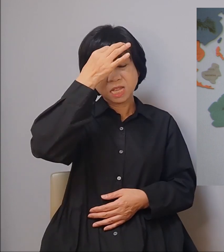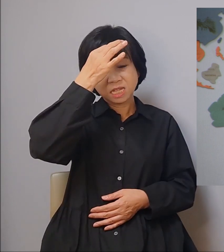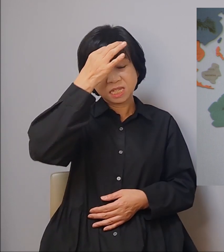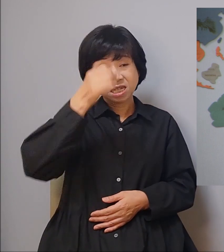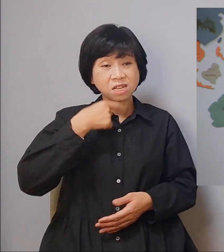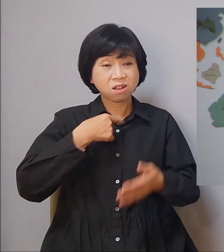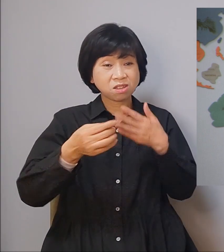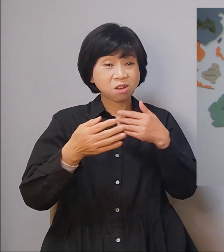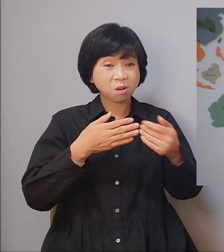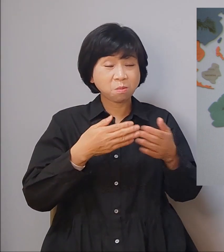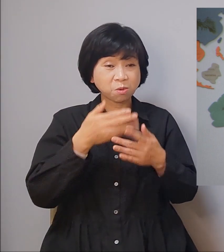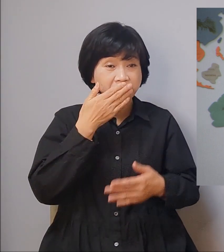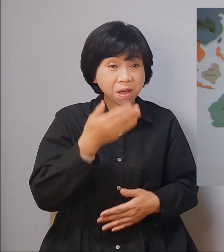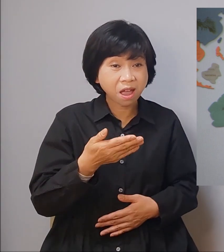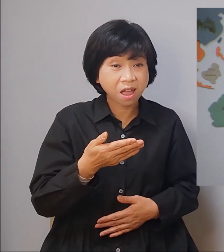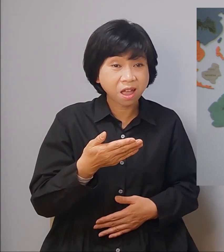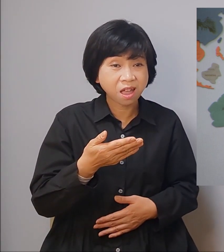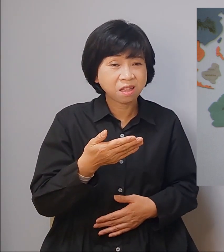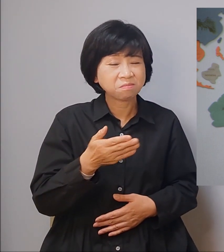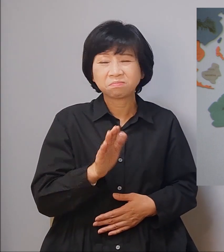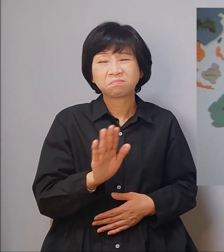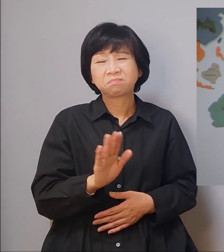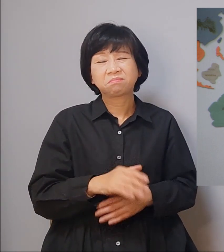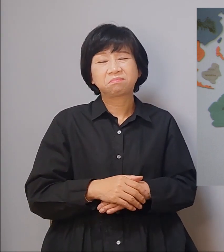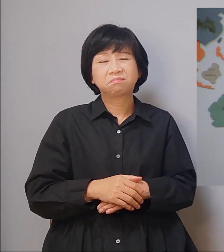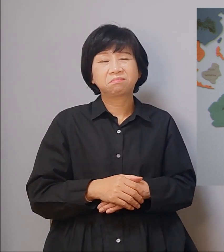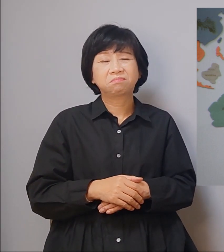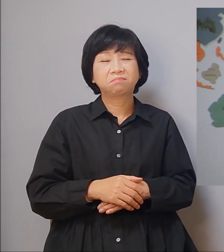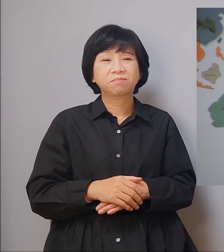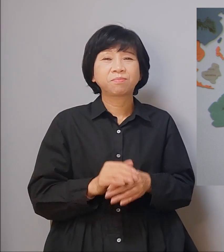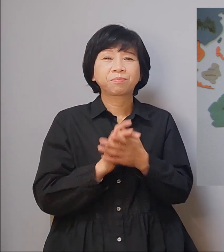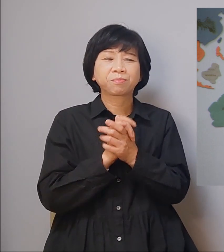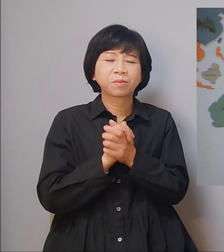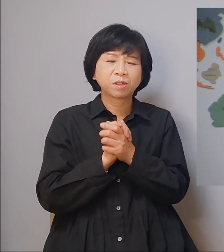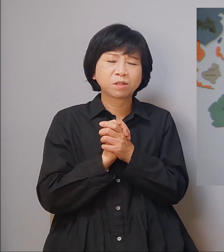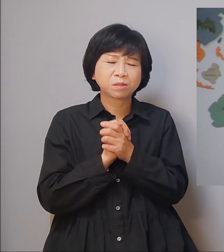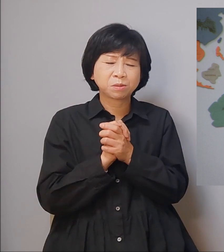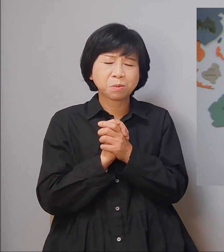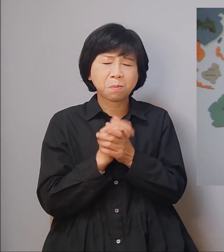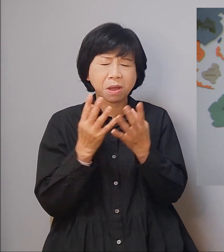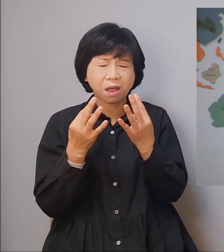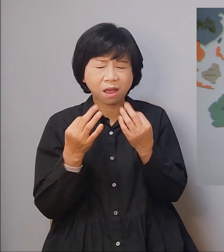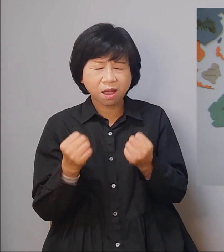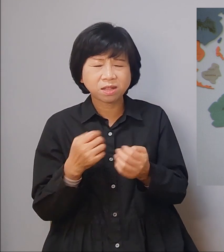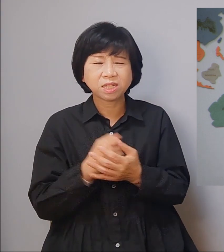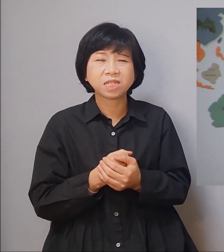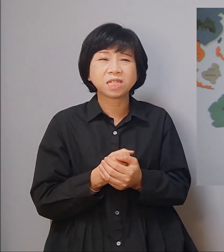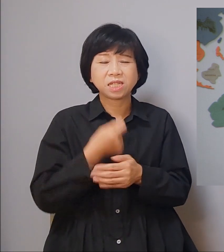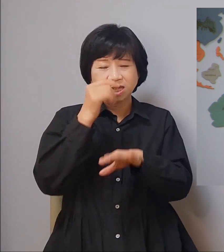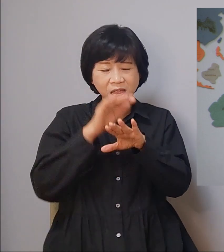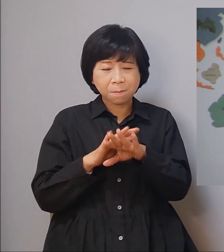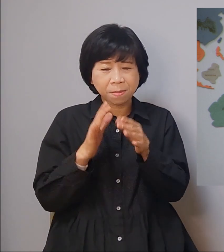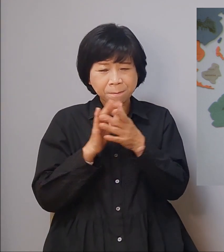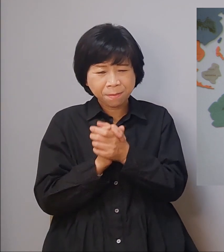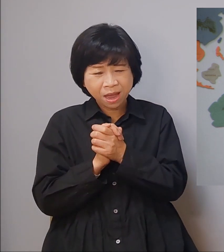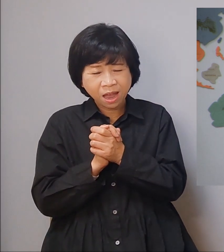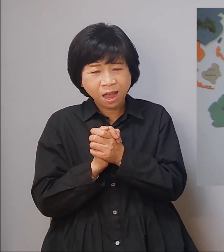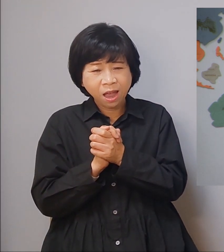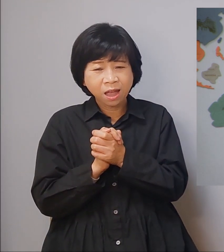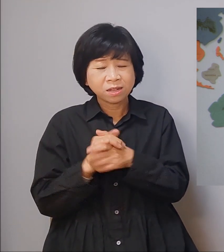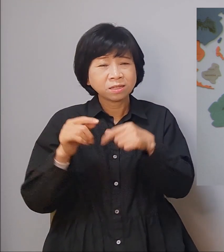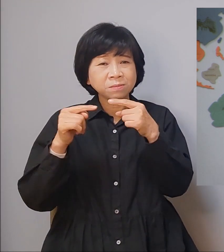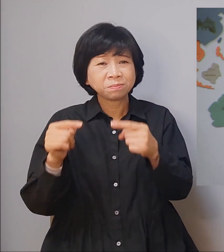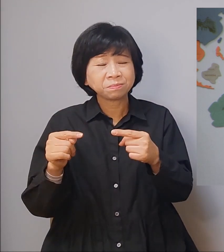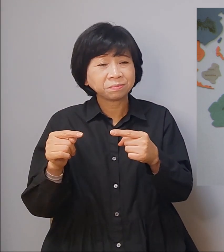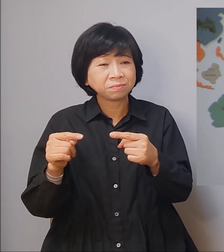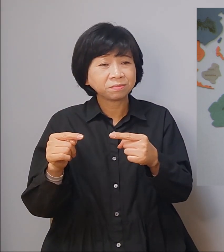되는 게, 우리가 얼마만큼 기도를 많이 했나, 우리가 얼마만큼 주일 예배를 많이 드렸나, 이것으로 되는 것이